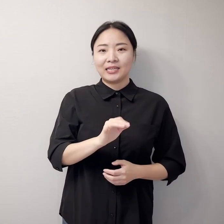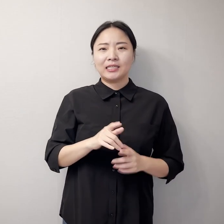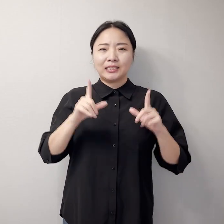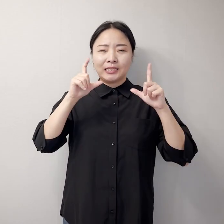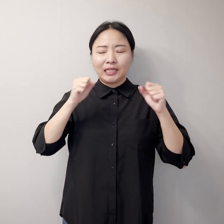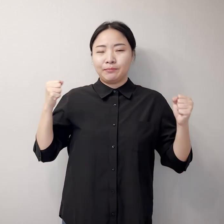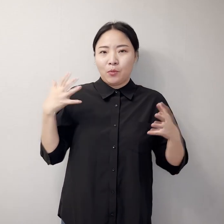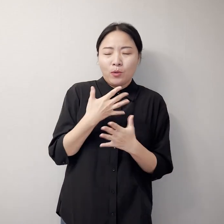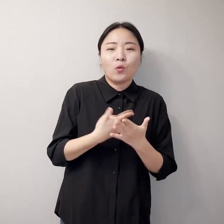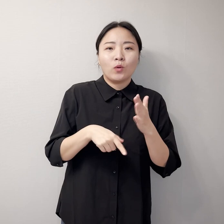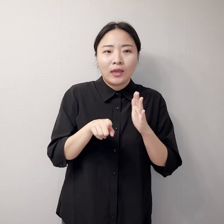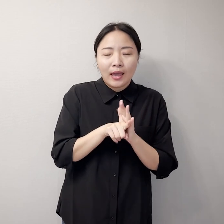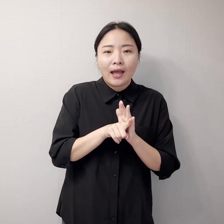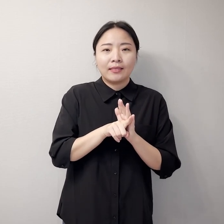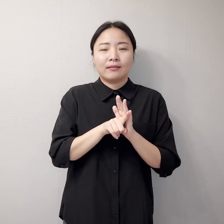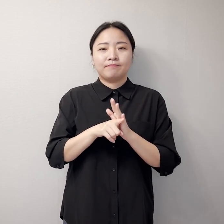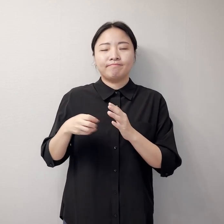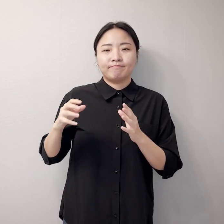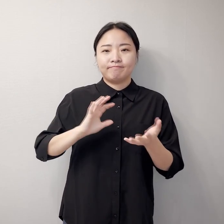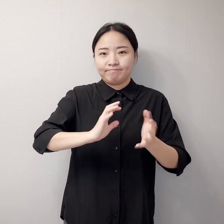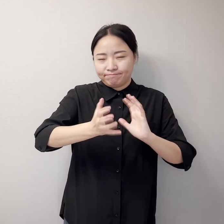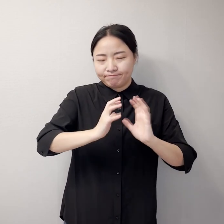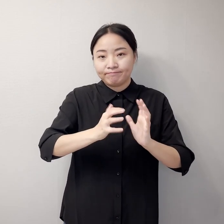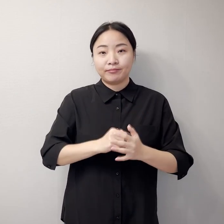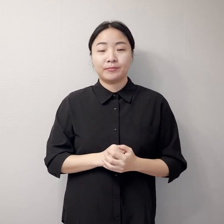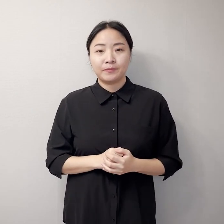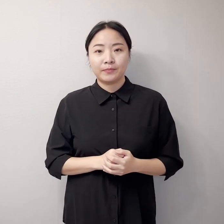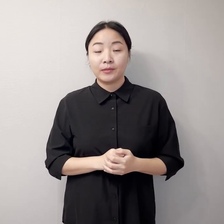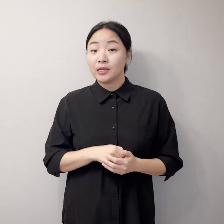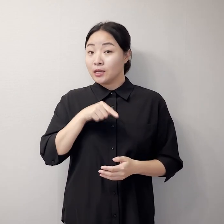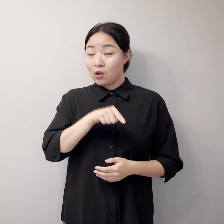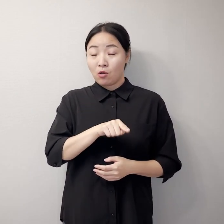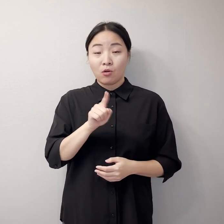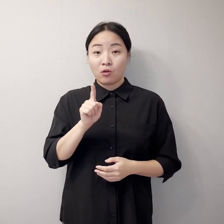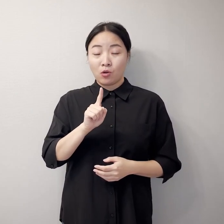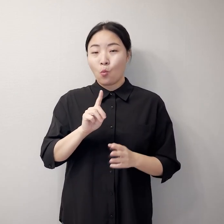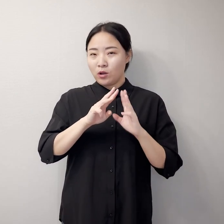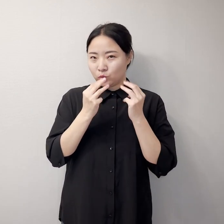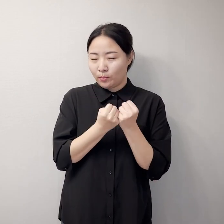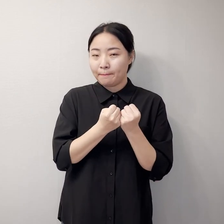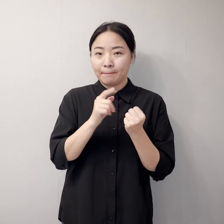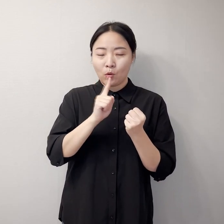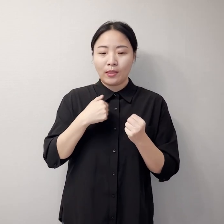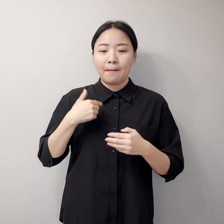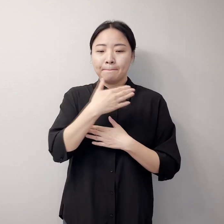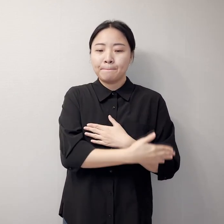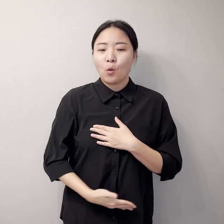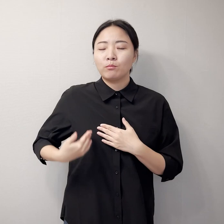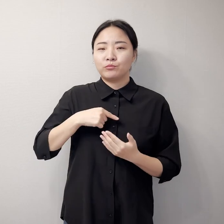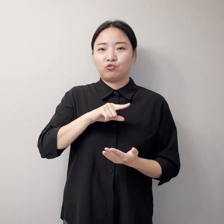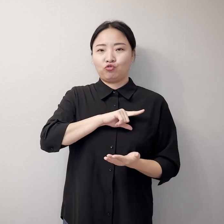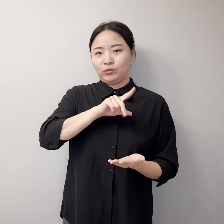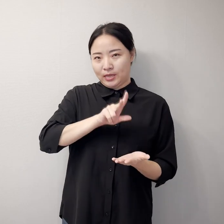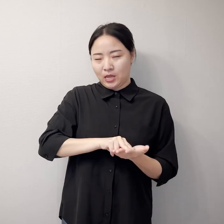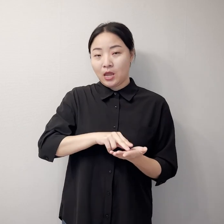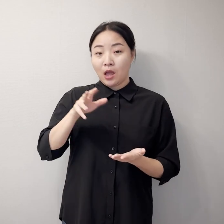포비아를 위한 심포지엄 피처링 몸과 옷은 자신의 몸을 주제로 함께